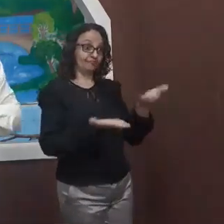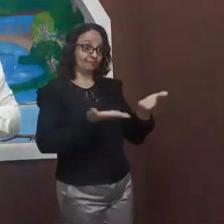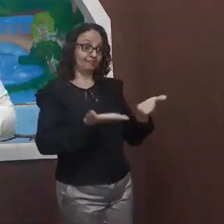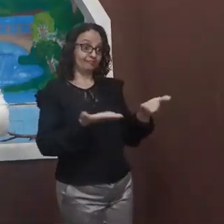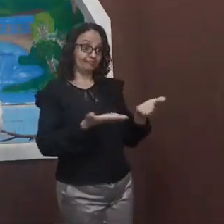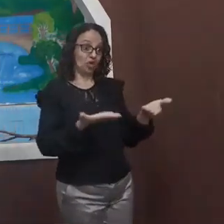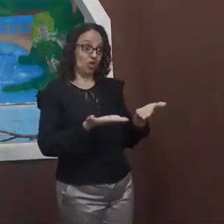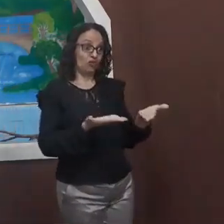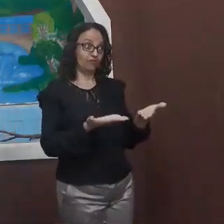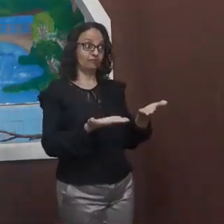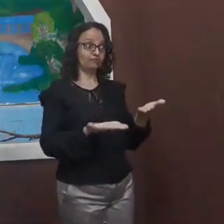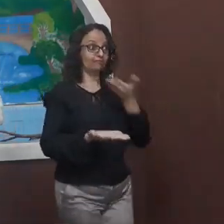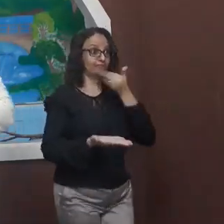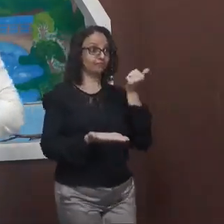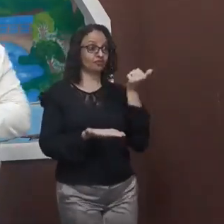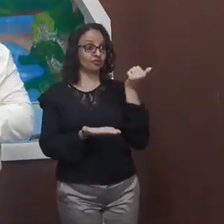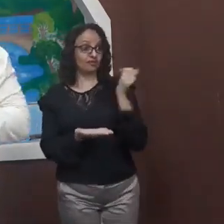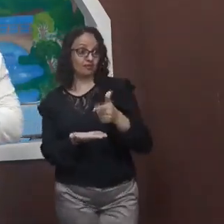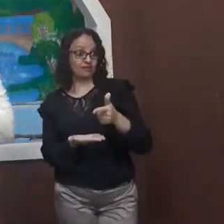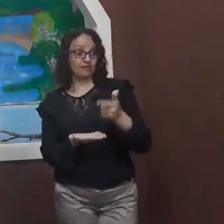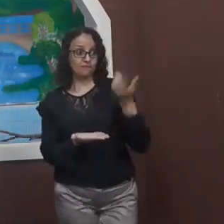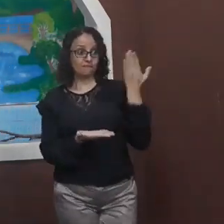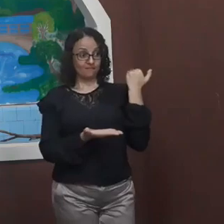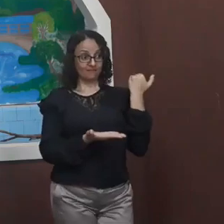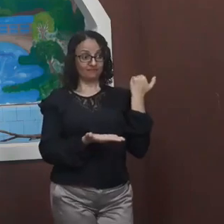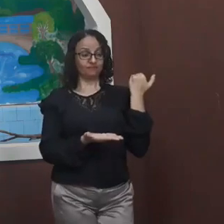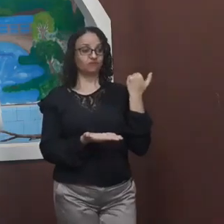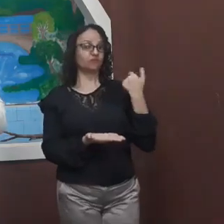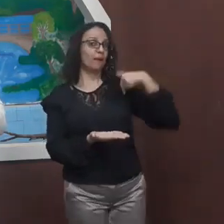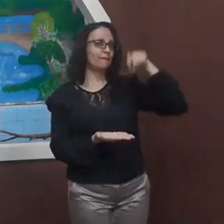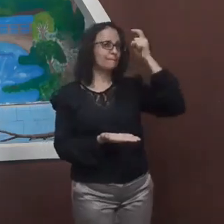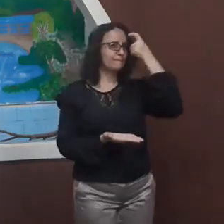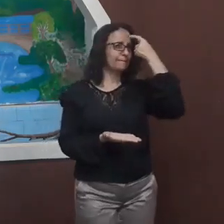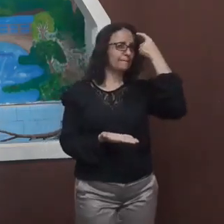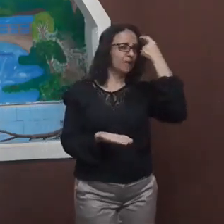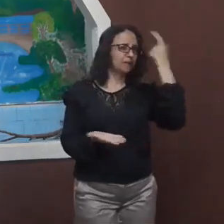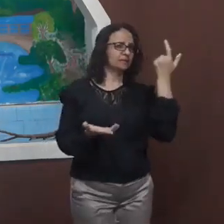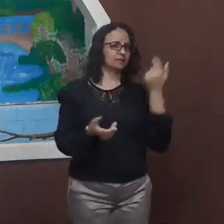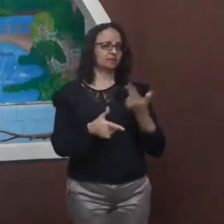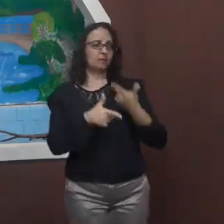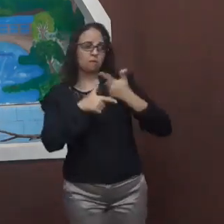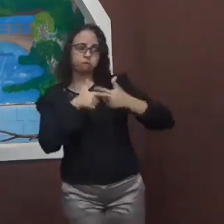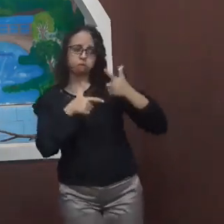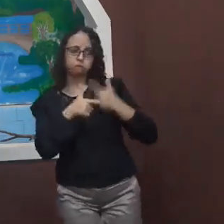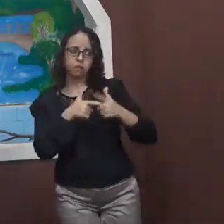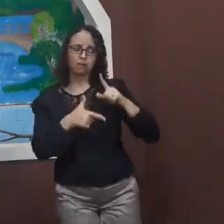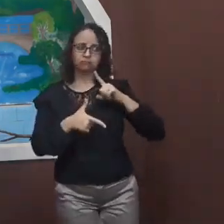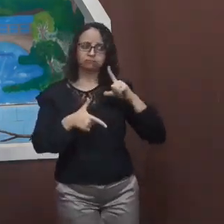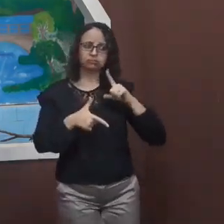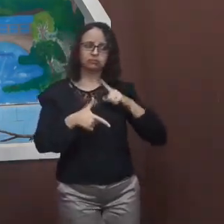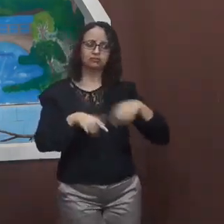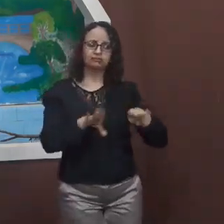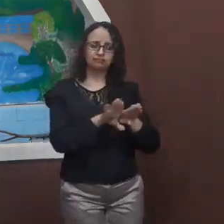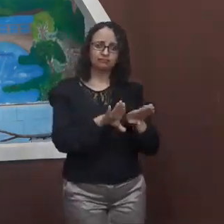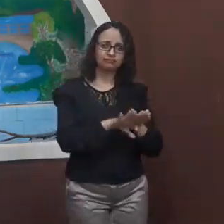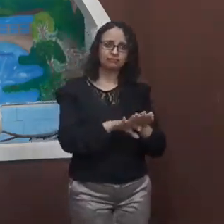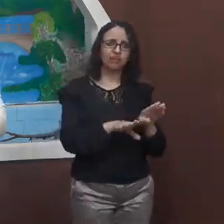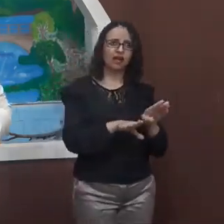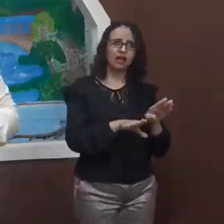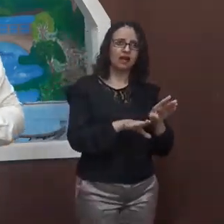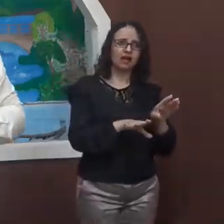problema. Vou te dar uma solução. Uma solução para um problema. Melhor te falar do problema e eu falo que a solução